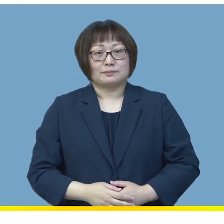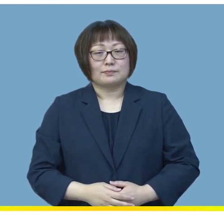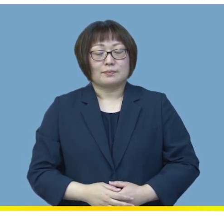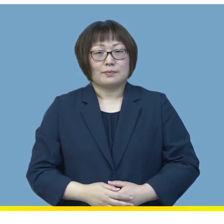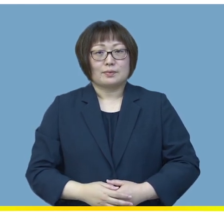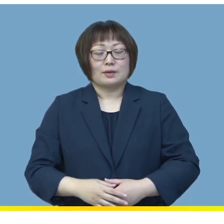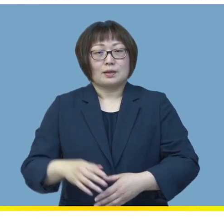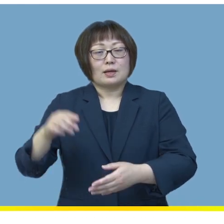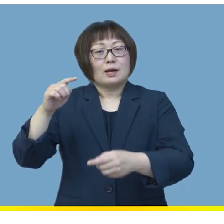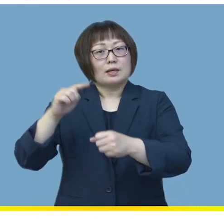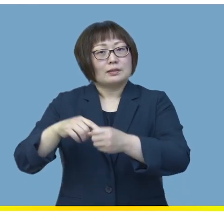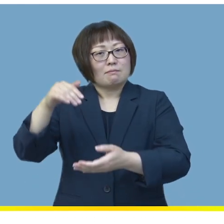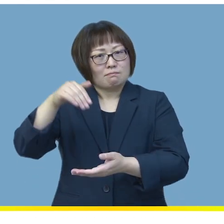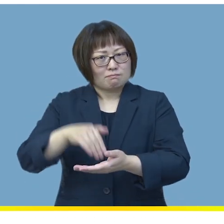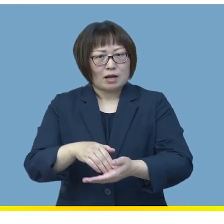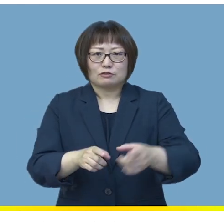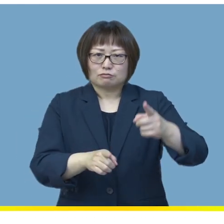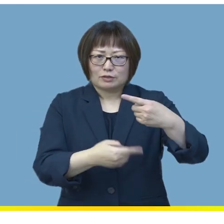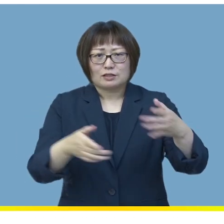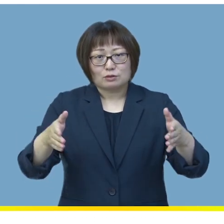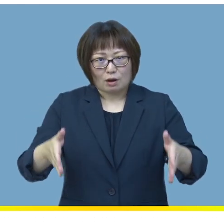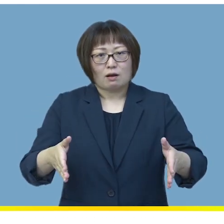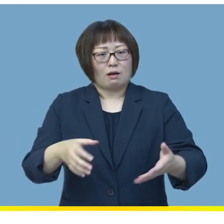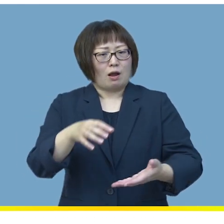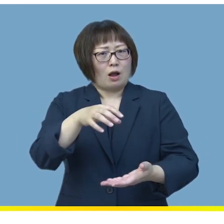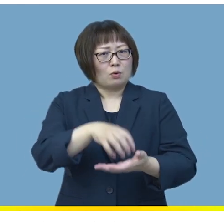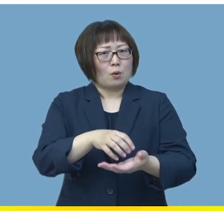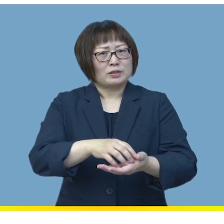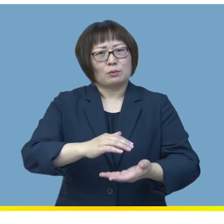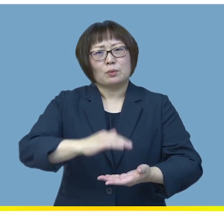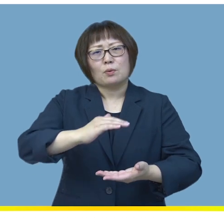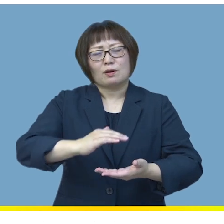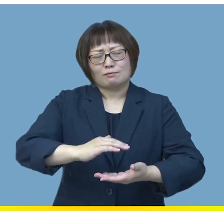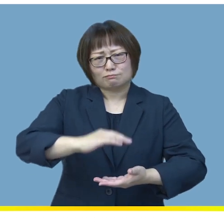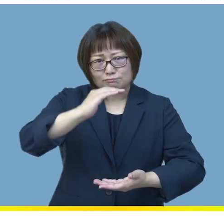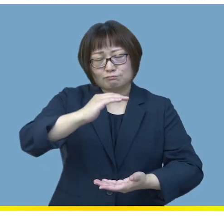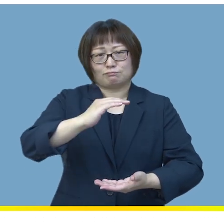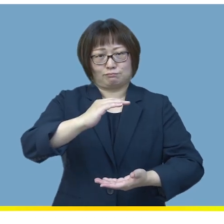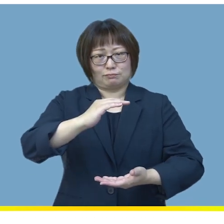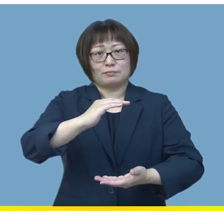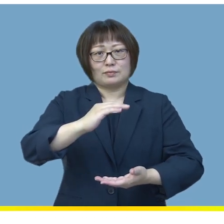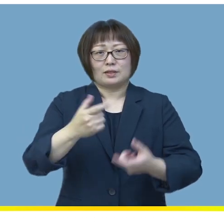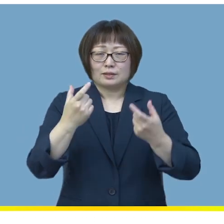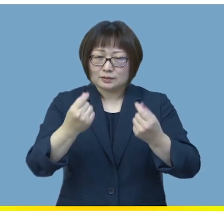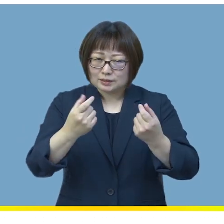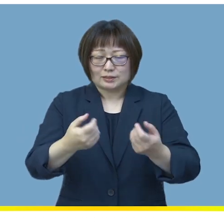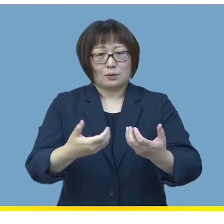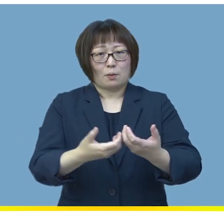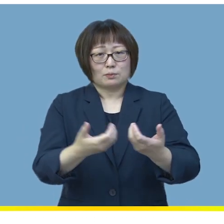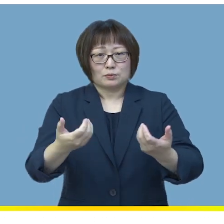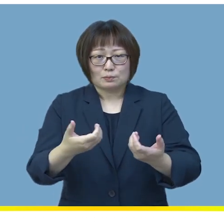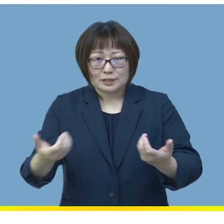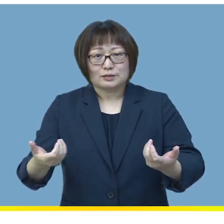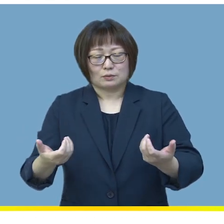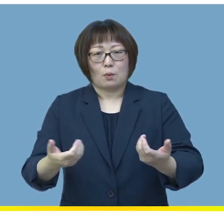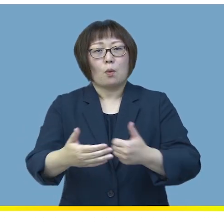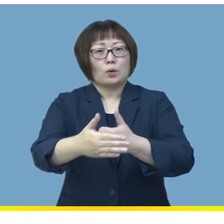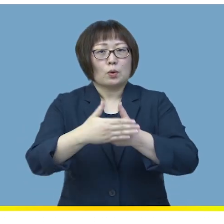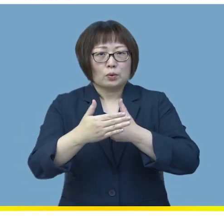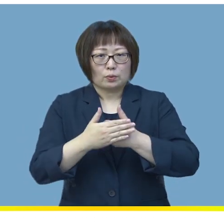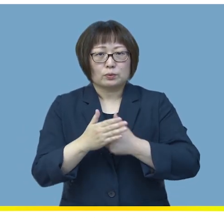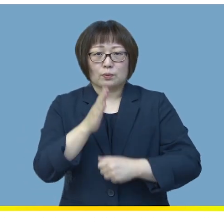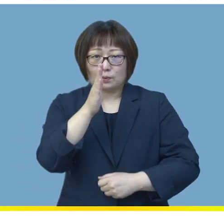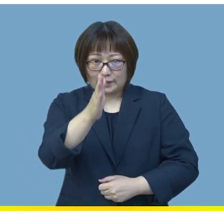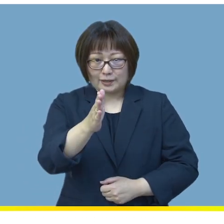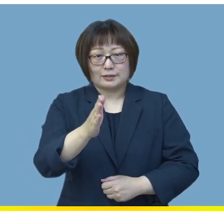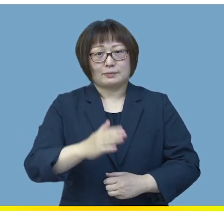年末年始はゴミの量が多くなりますので分別の徹底にご協力をお